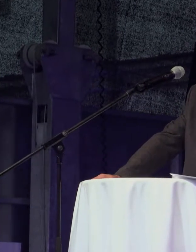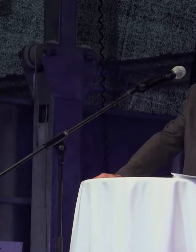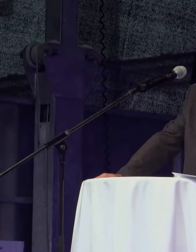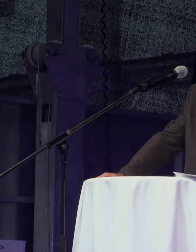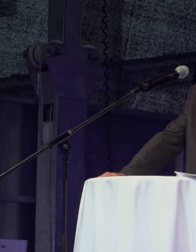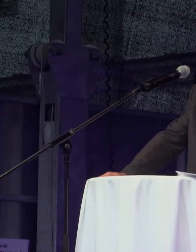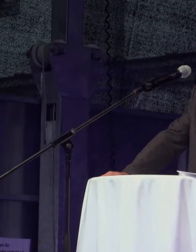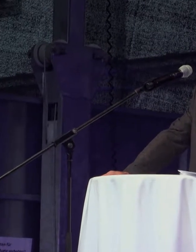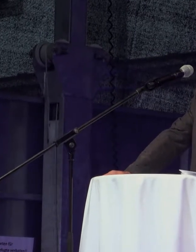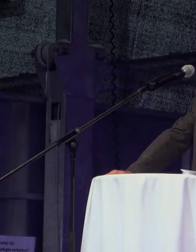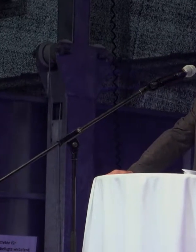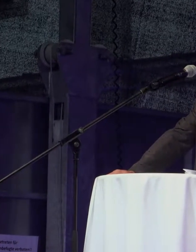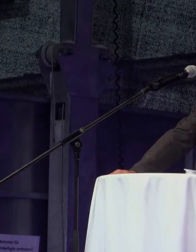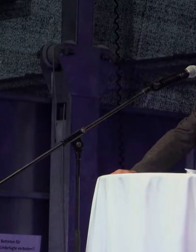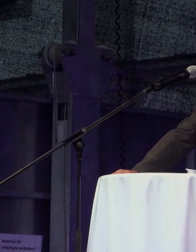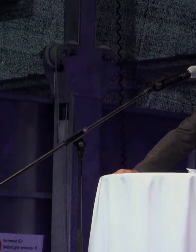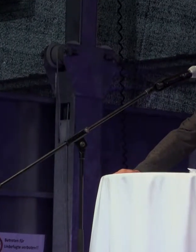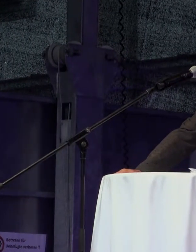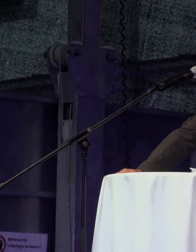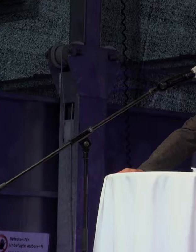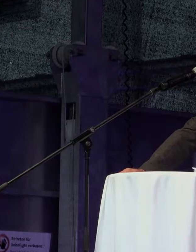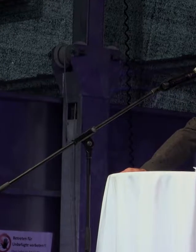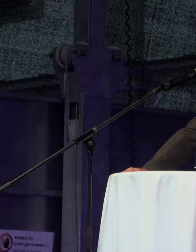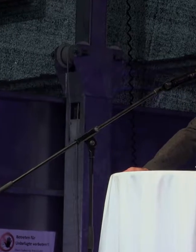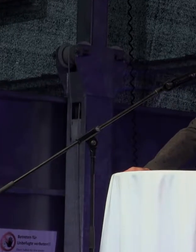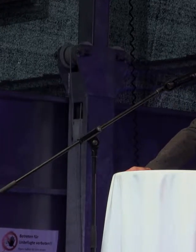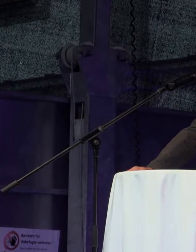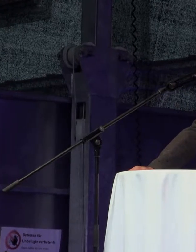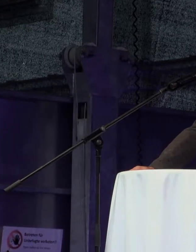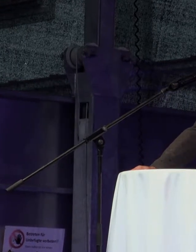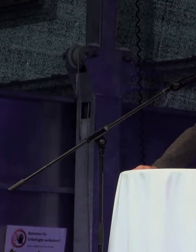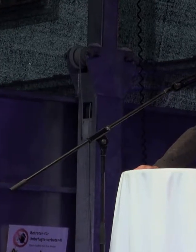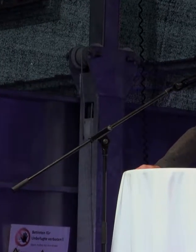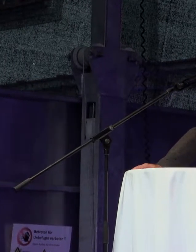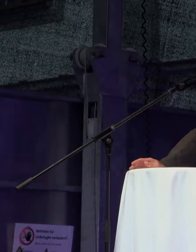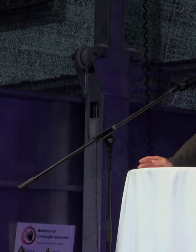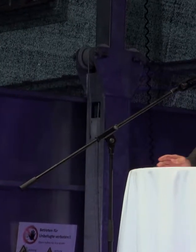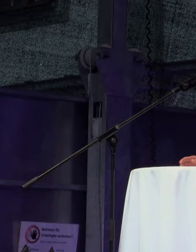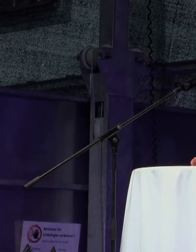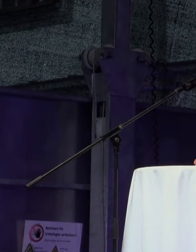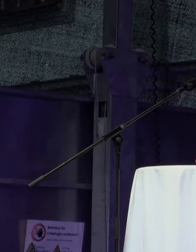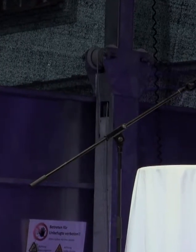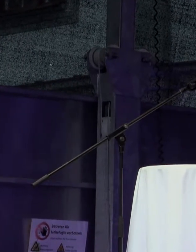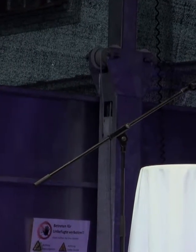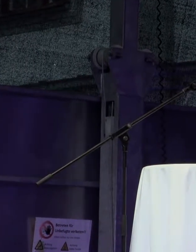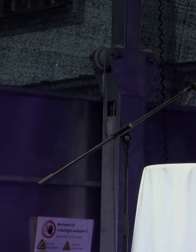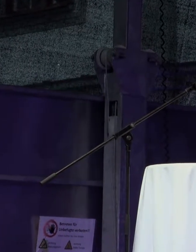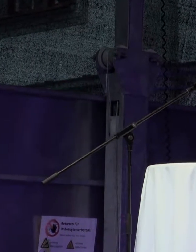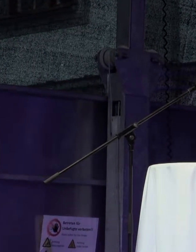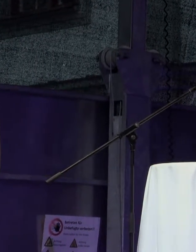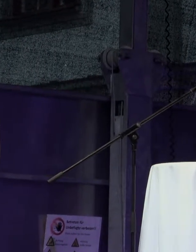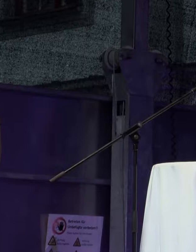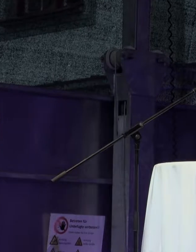im zentrum des schaffens der künstlerin katrin ganze steht die künstlerische auseinandersetzung mit